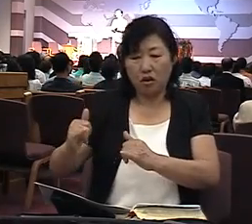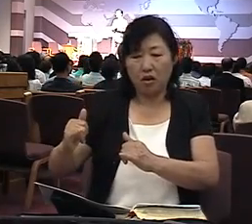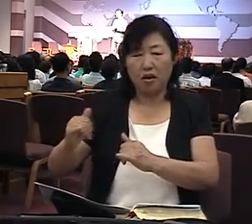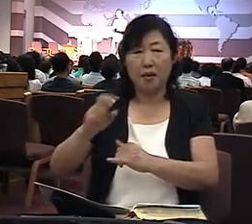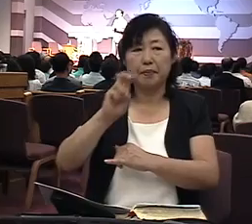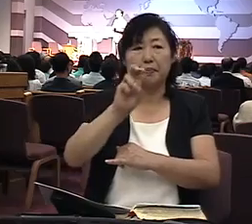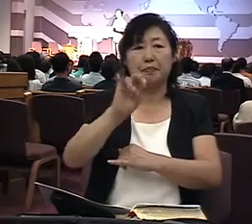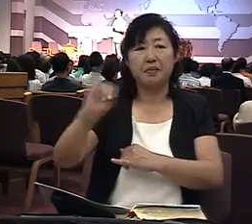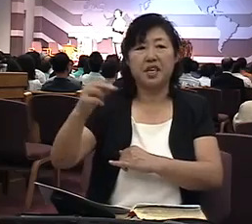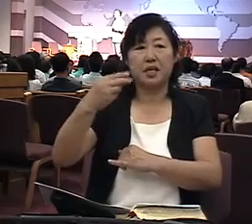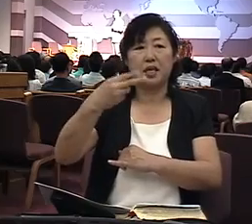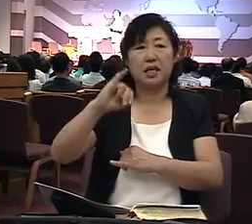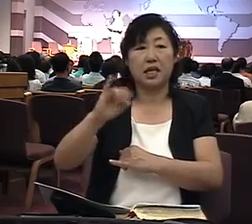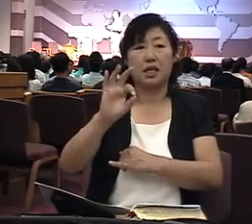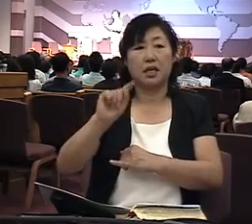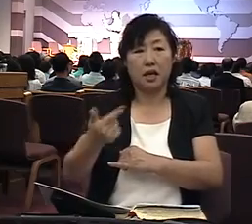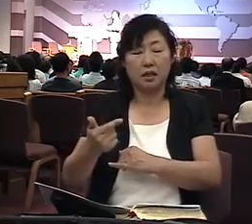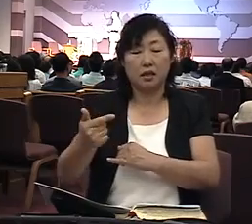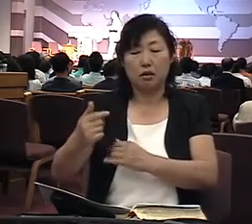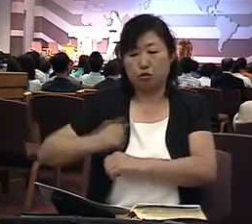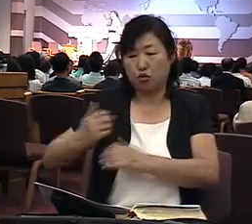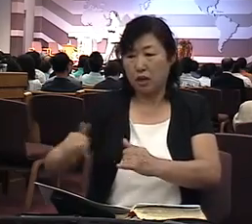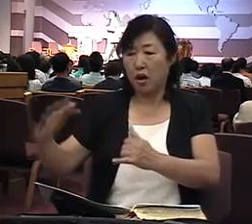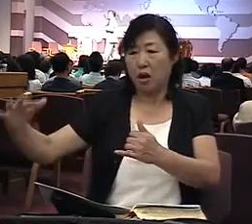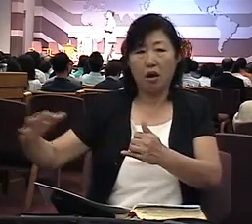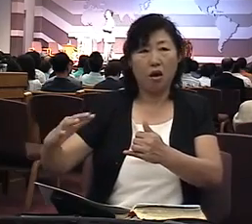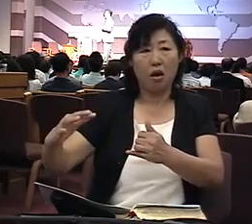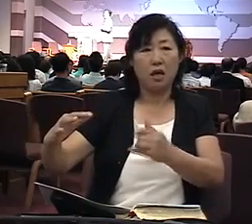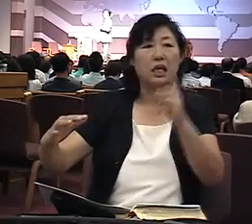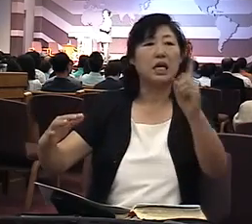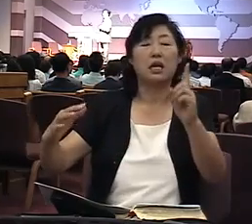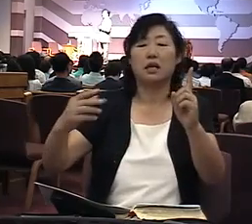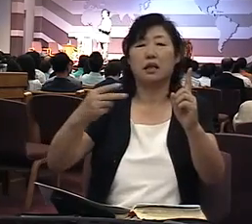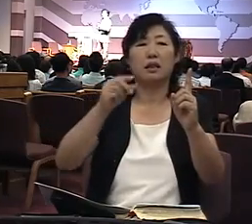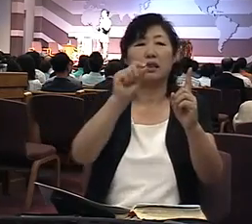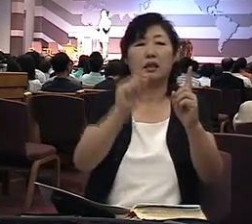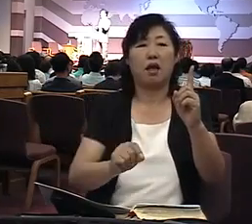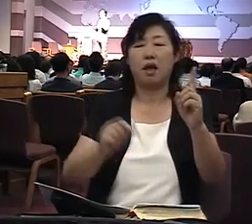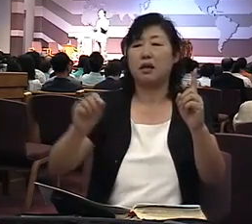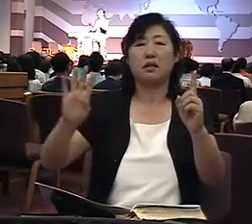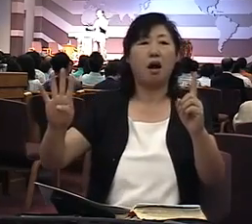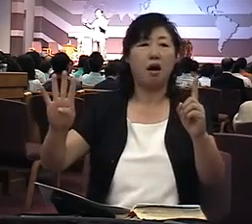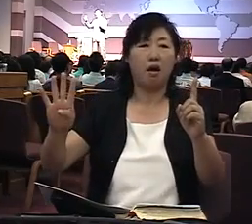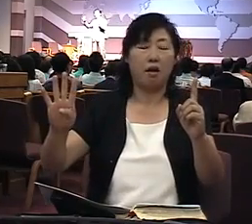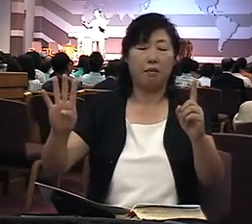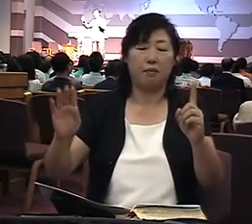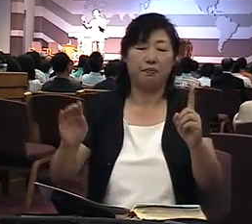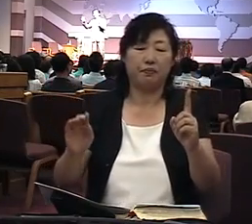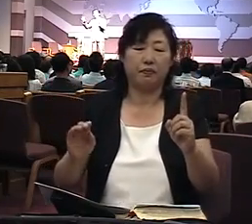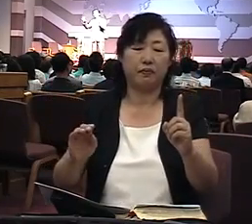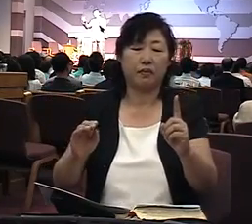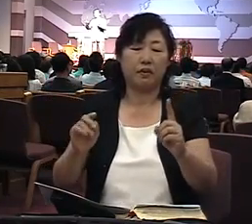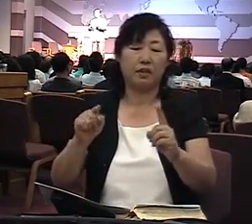그 레이시오를 보면 1대4입니다. 1대4. 이스라엘의 한 사람의 미디안 4 군사가